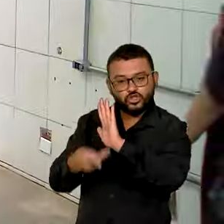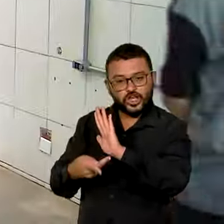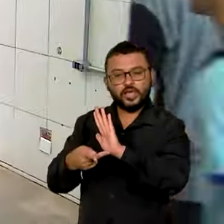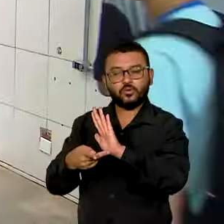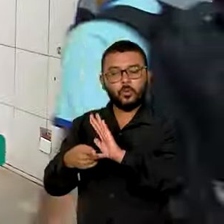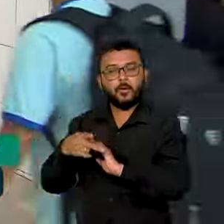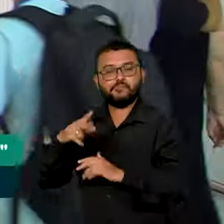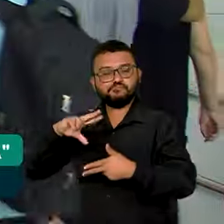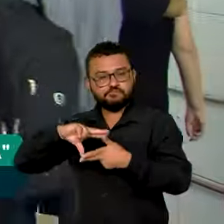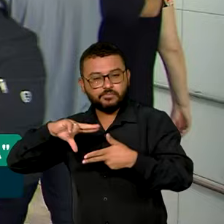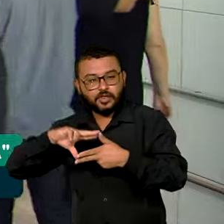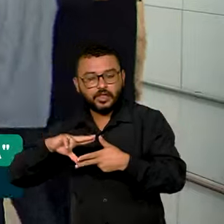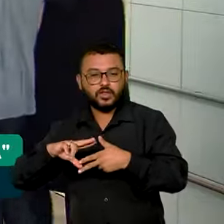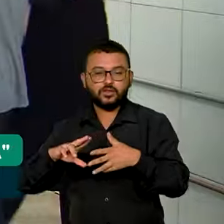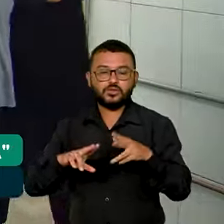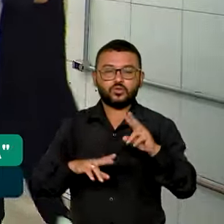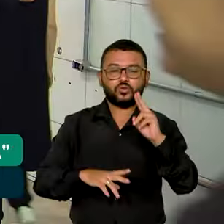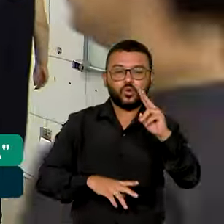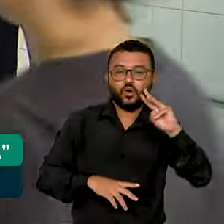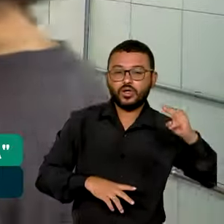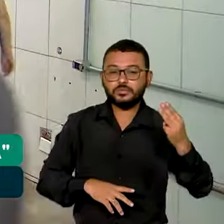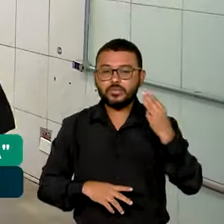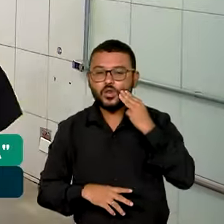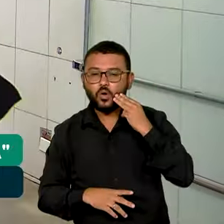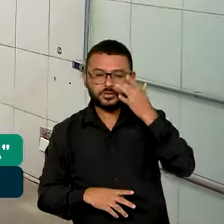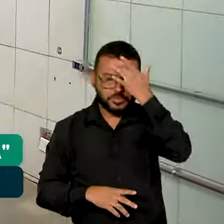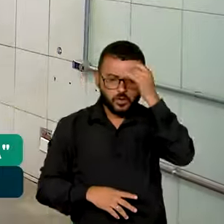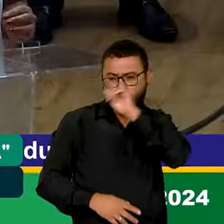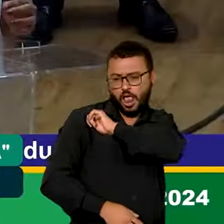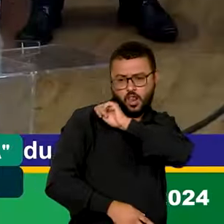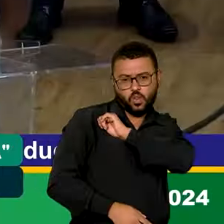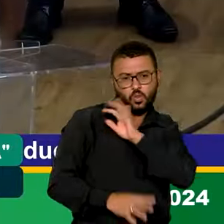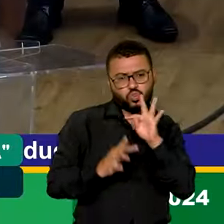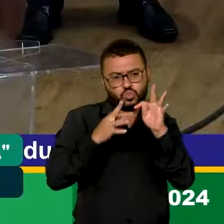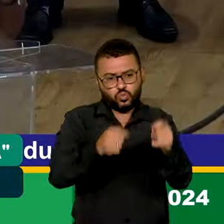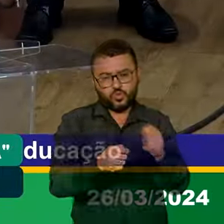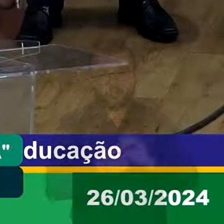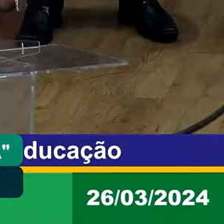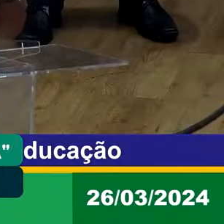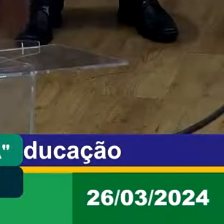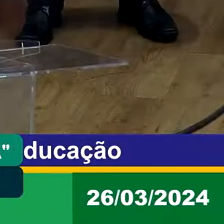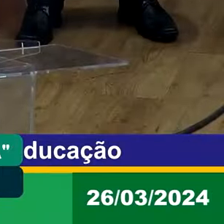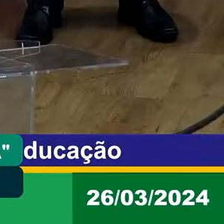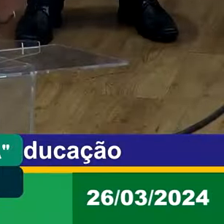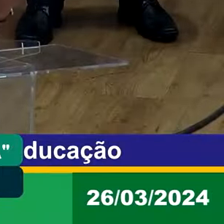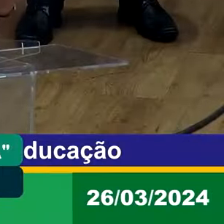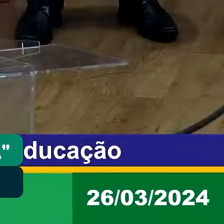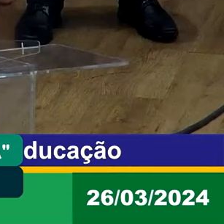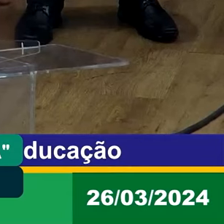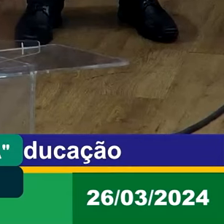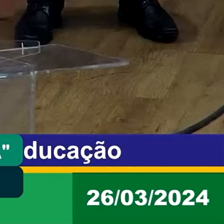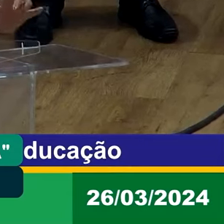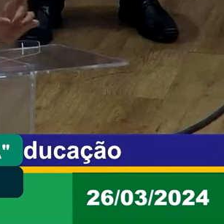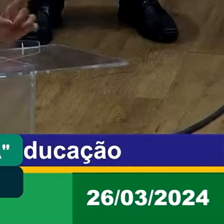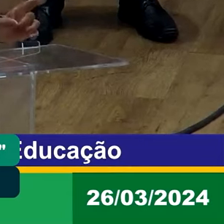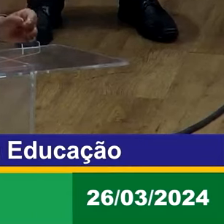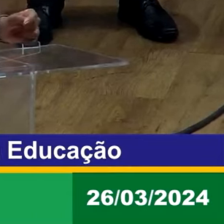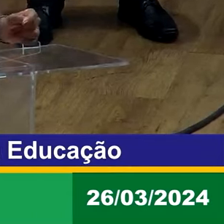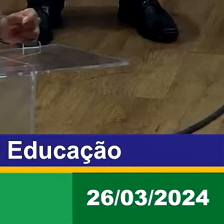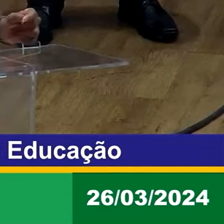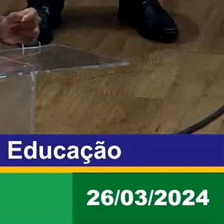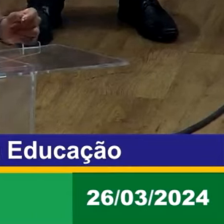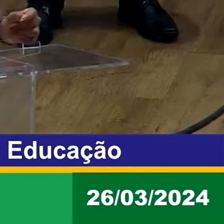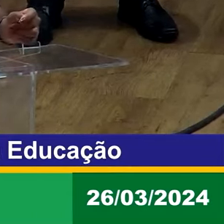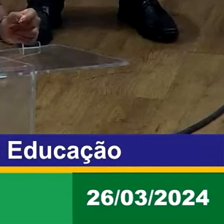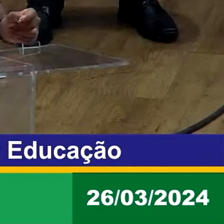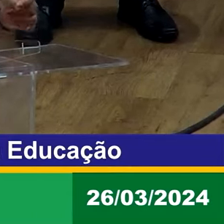atendendo a 2 milhões e 500 mil estudantes. O Pé de Meia não é apenas uma política de redistribuição